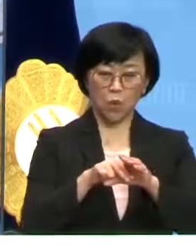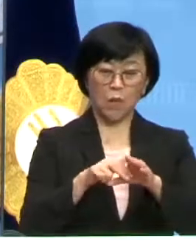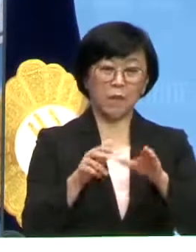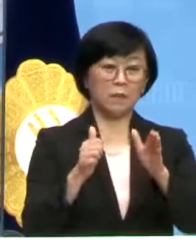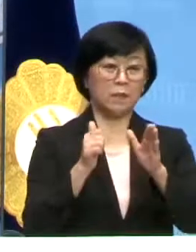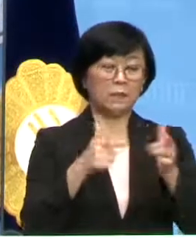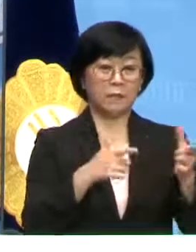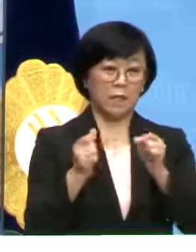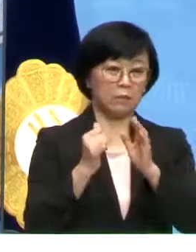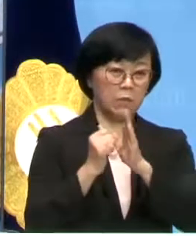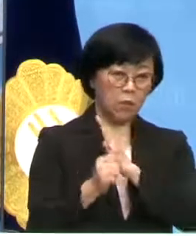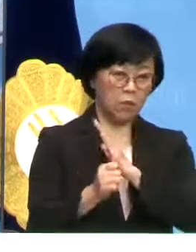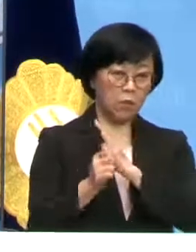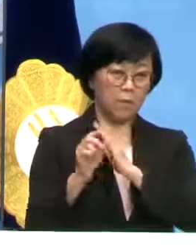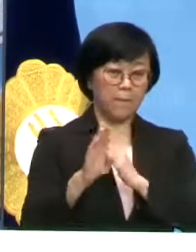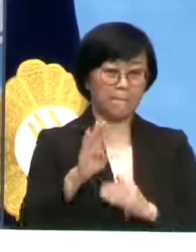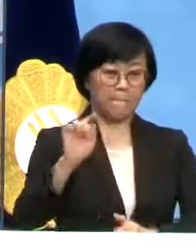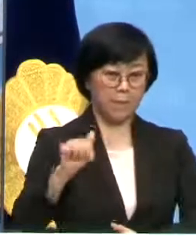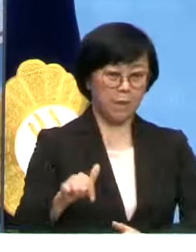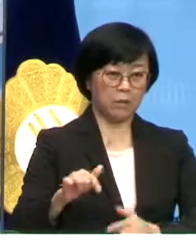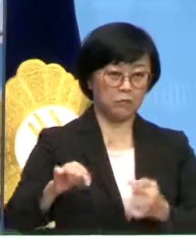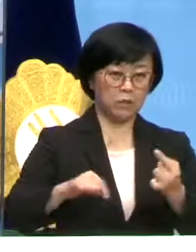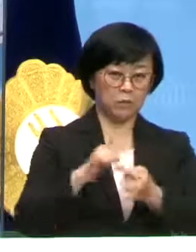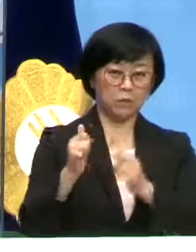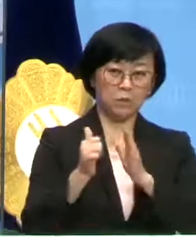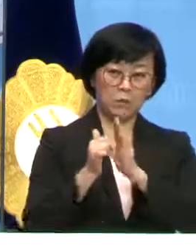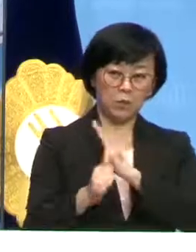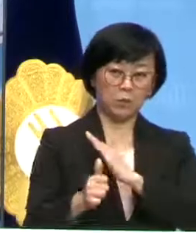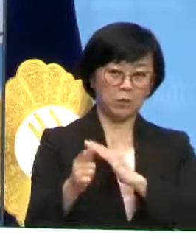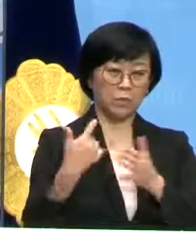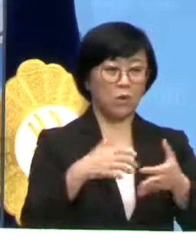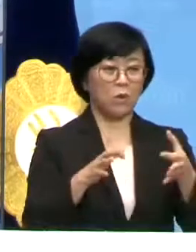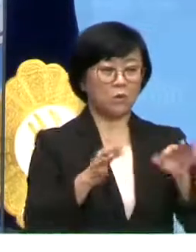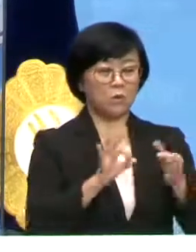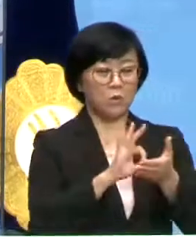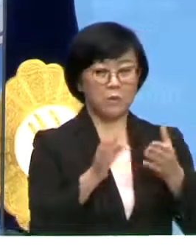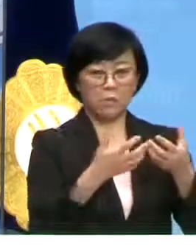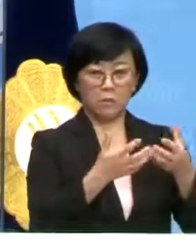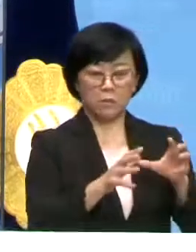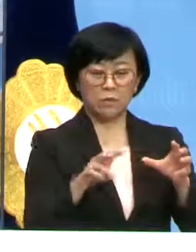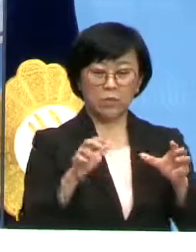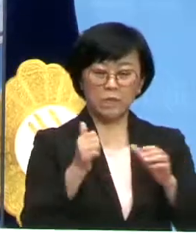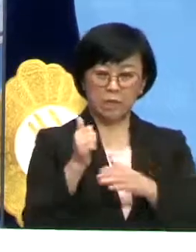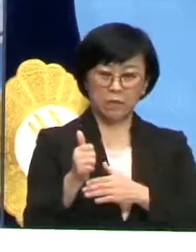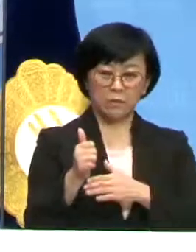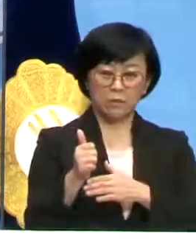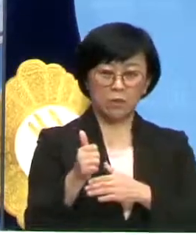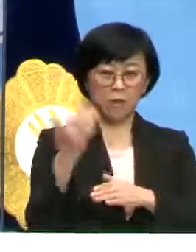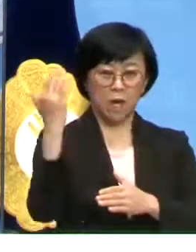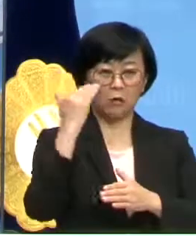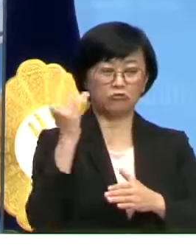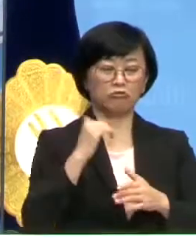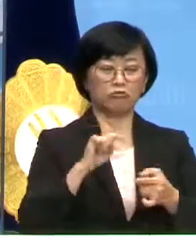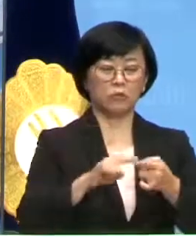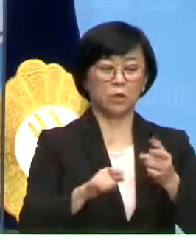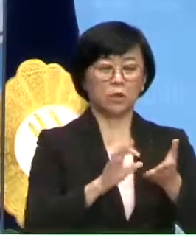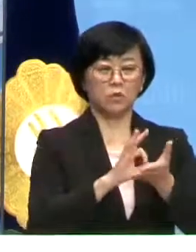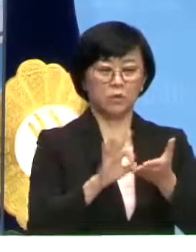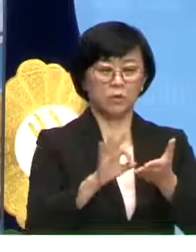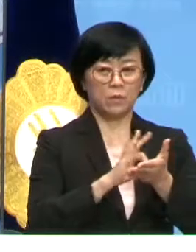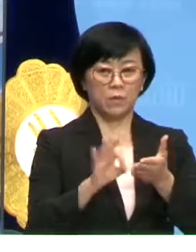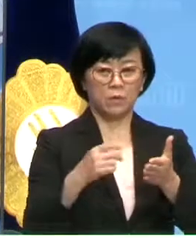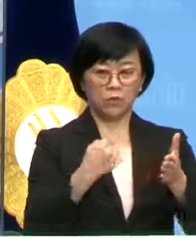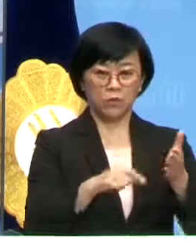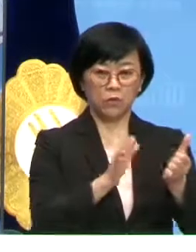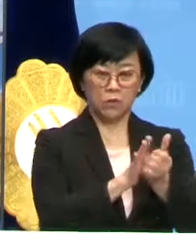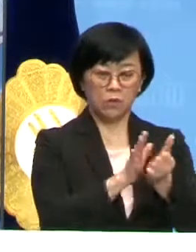공동대표 닌가 박명희 공연된 이미 점사 해 주셨고요 금융소비자연맹 의 조회는 회장님 한국 그 소비자 교육적